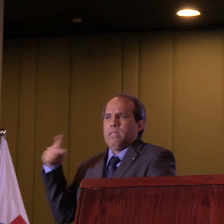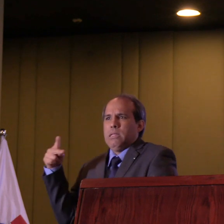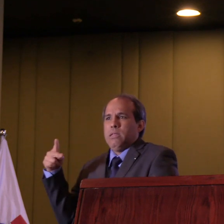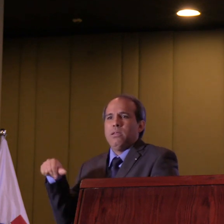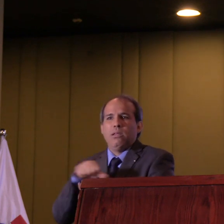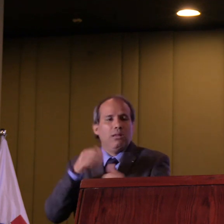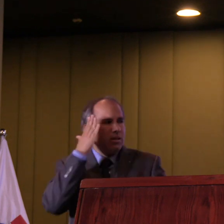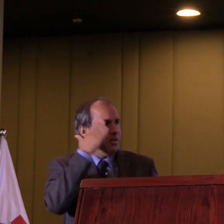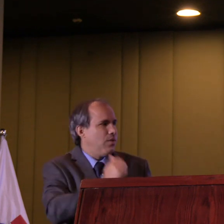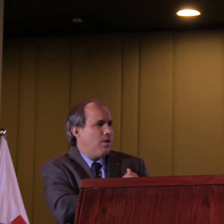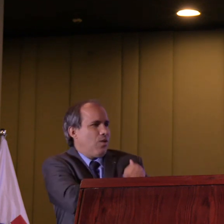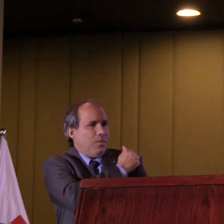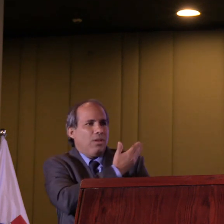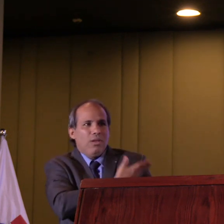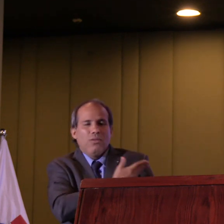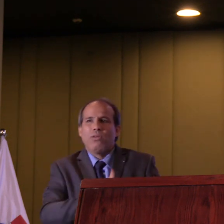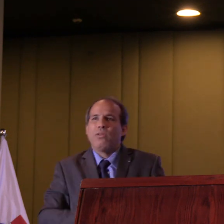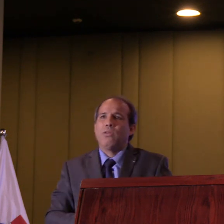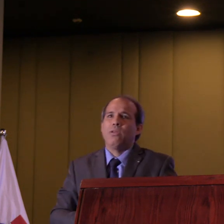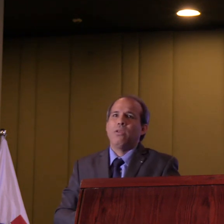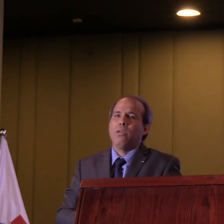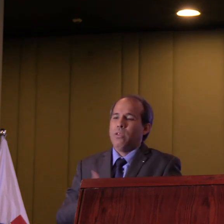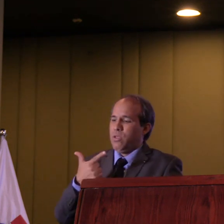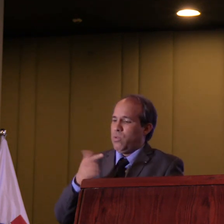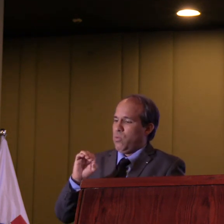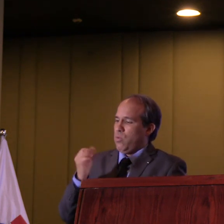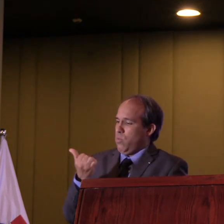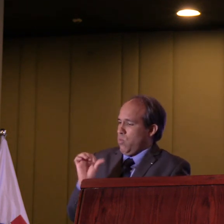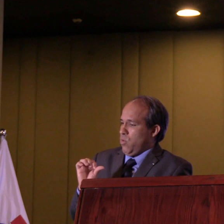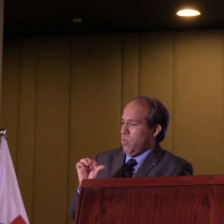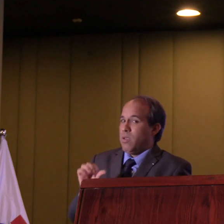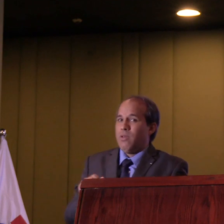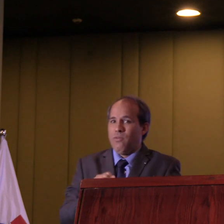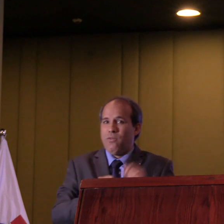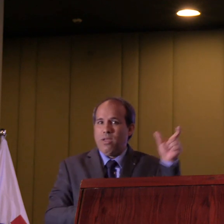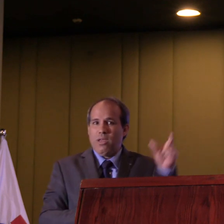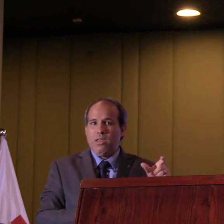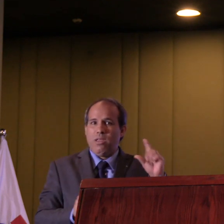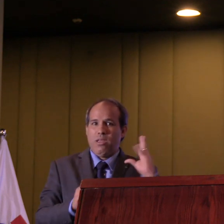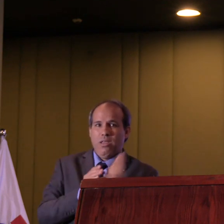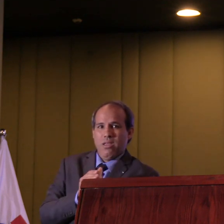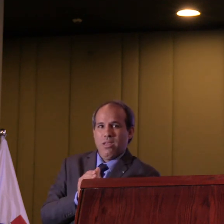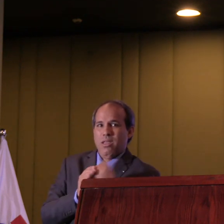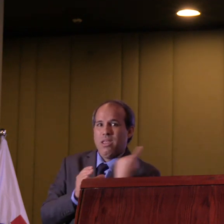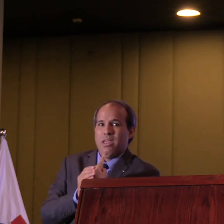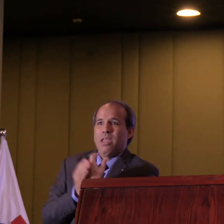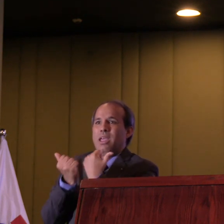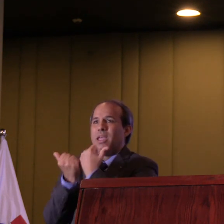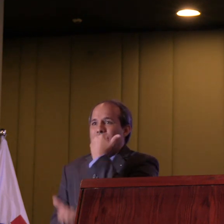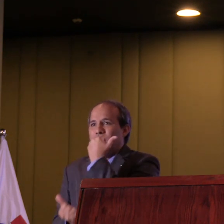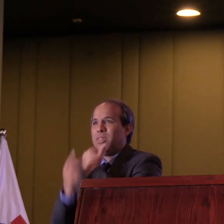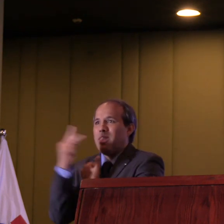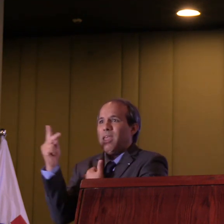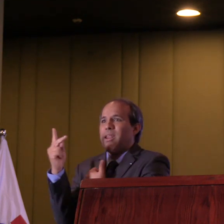almirante Risden, desde 2019, o senhor faz parte da equipe de Itaipu e